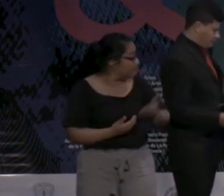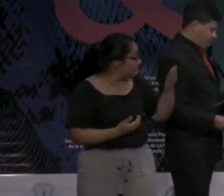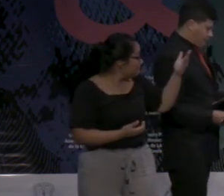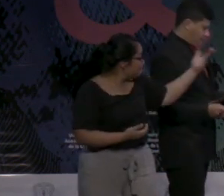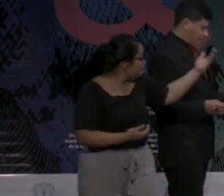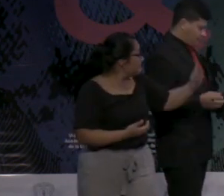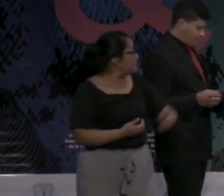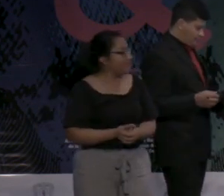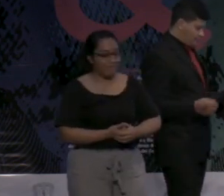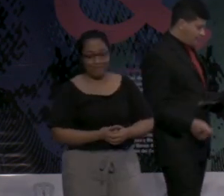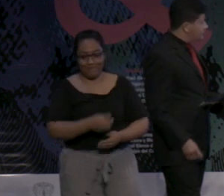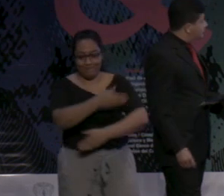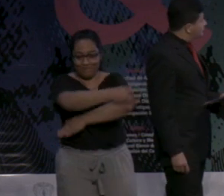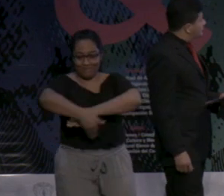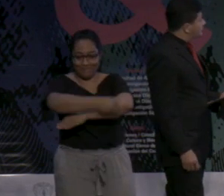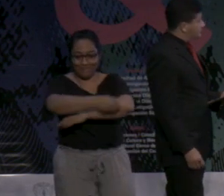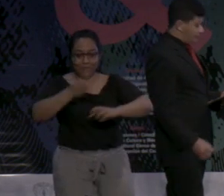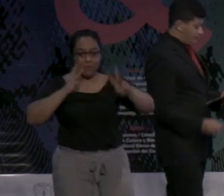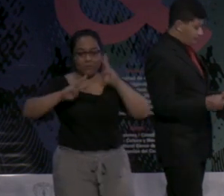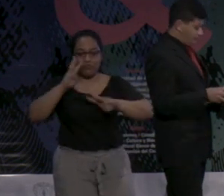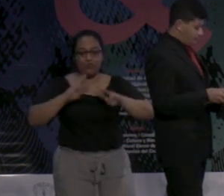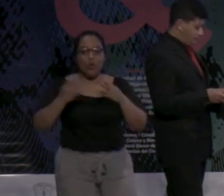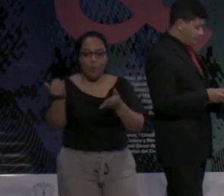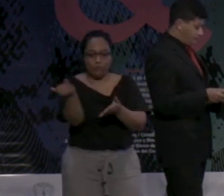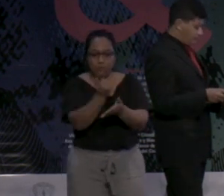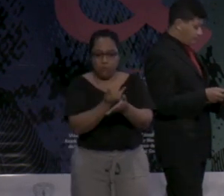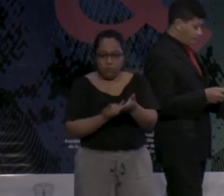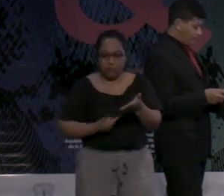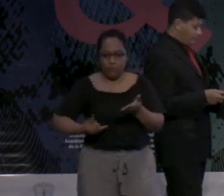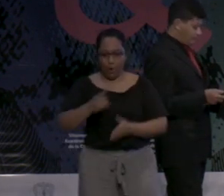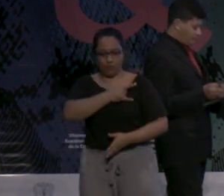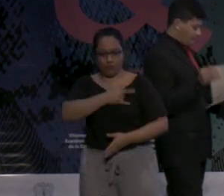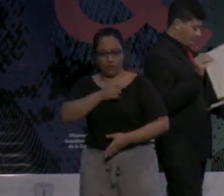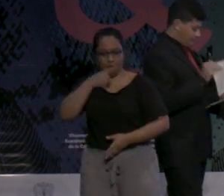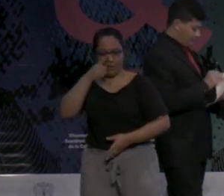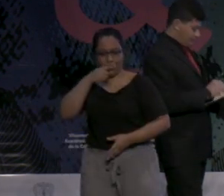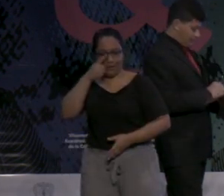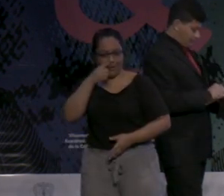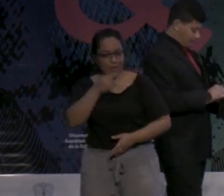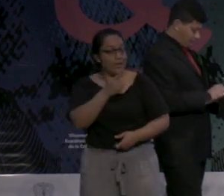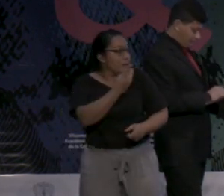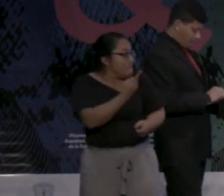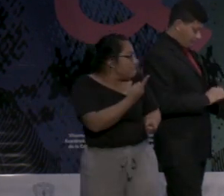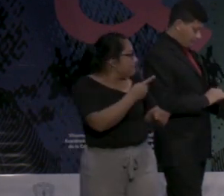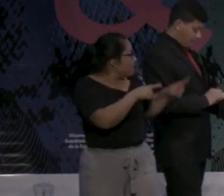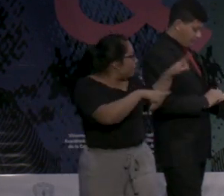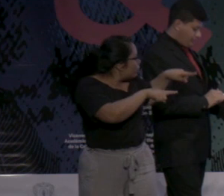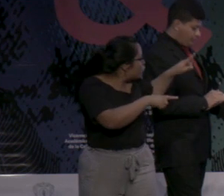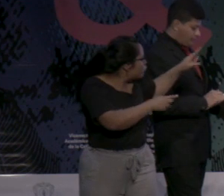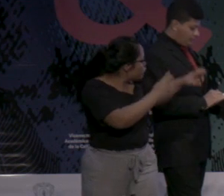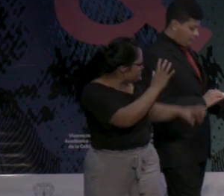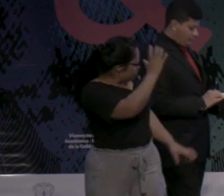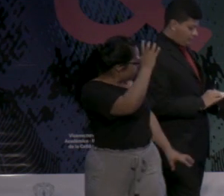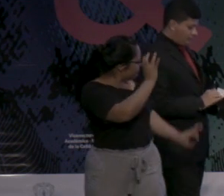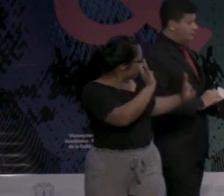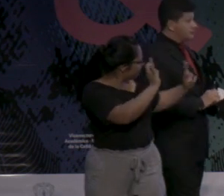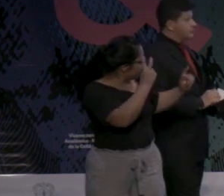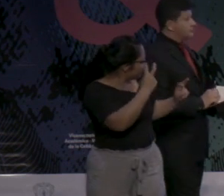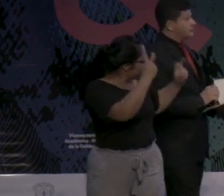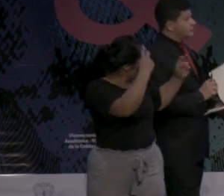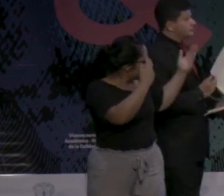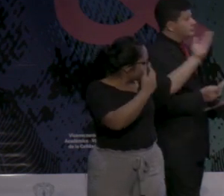los vendedores informales que tengan el PIN del Museo del Andén, y únicamente las puedes conseguir con ellos. Ve, habla con alguno de ellos y pídesela. Pasa a la